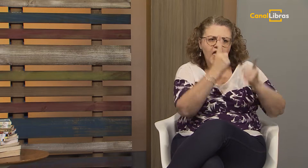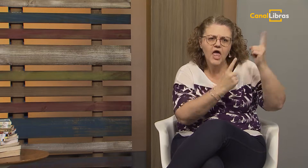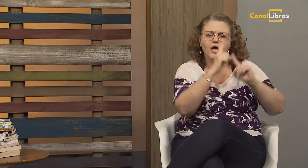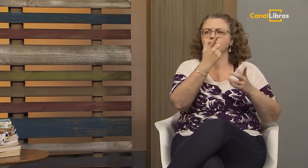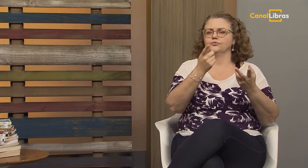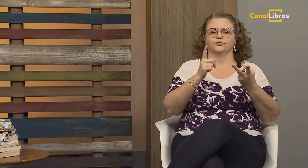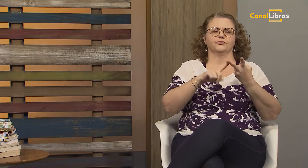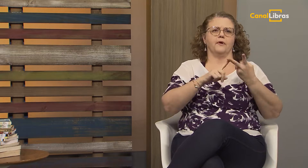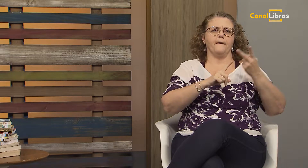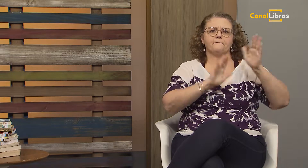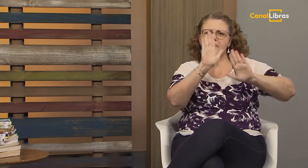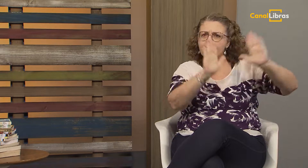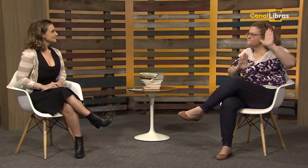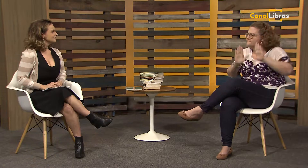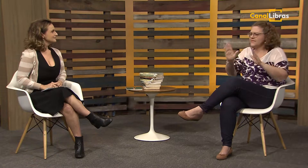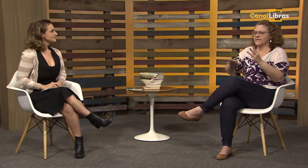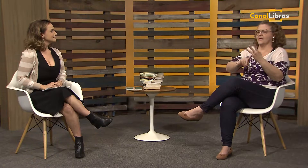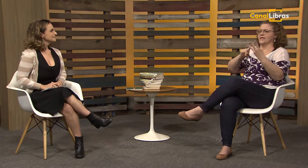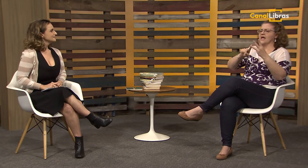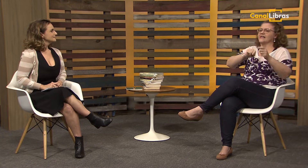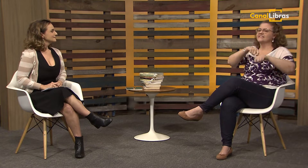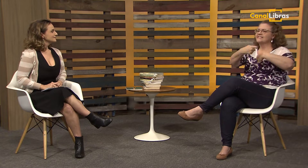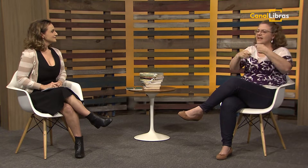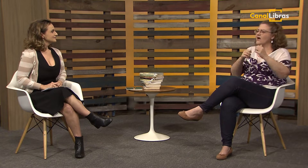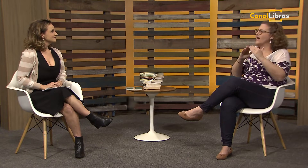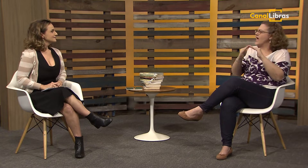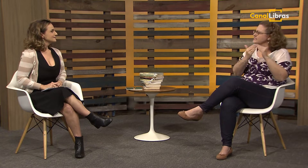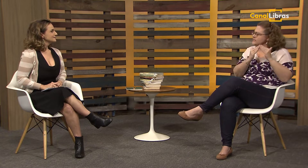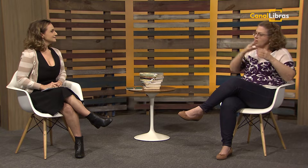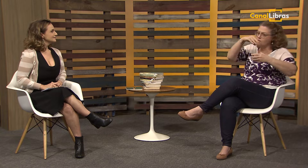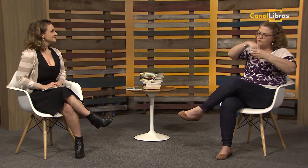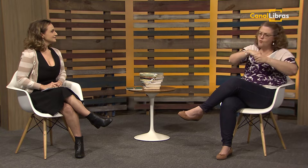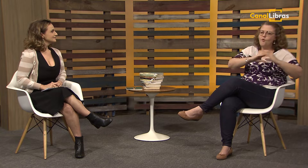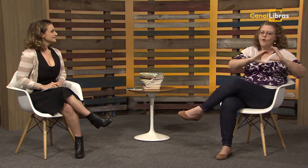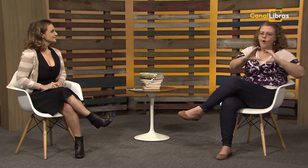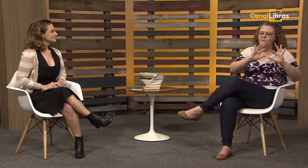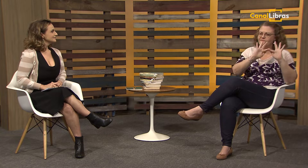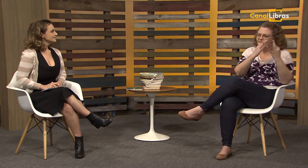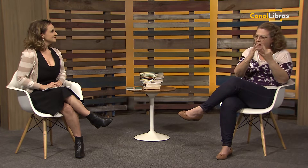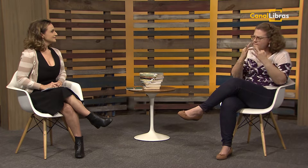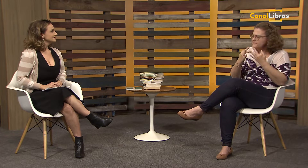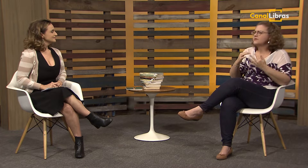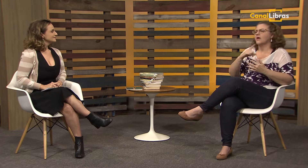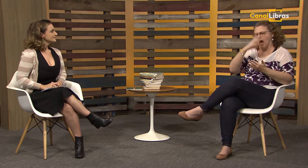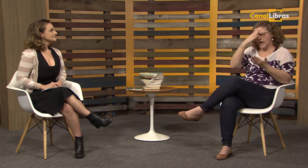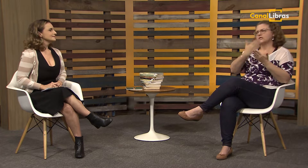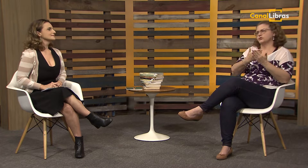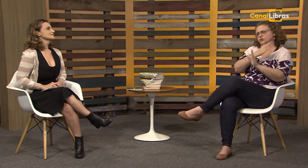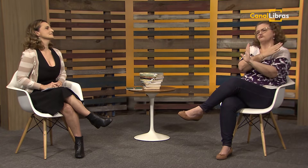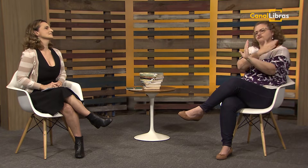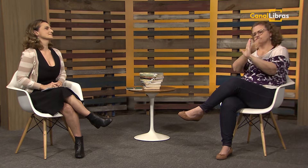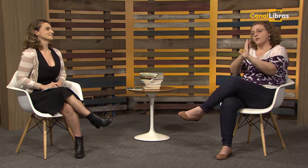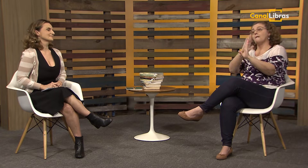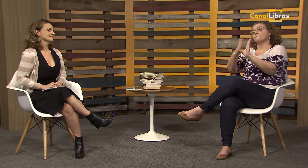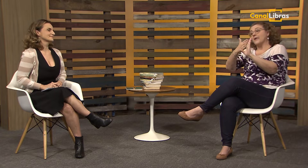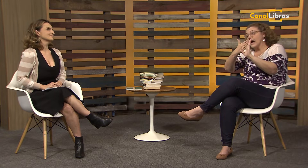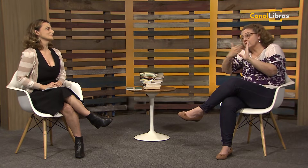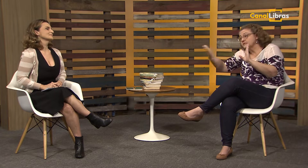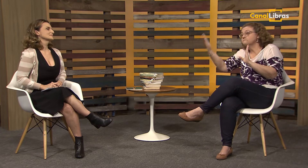crianças e adultos ouvintes que se comunicavam por mímicas, gestos, de maneira que conseguissem ter uma comunicação em casa com